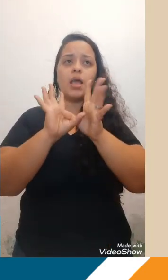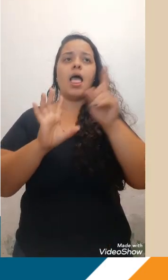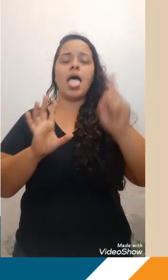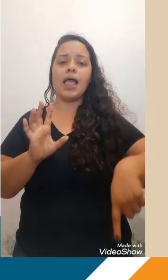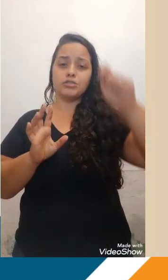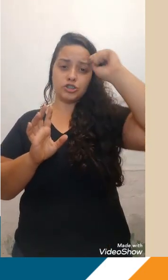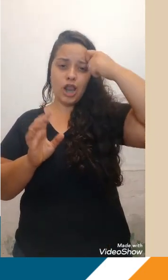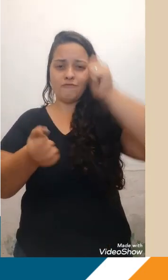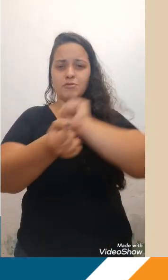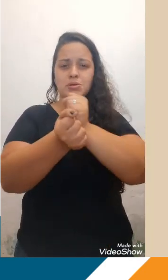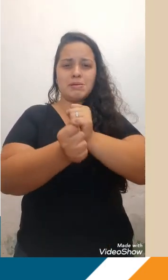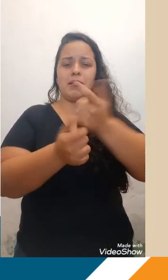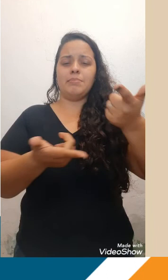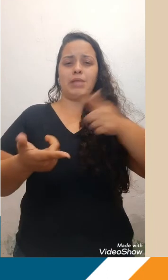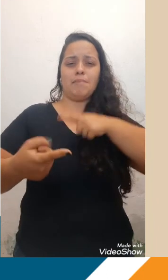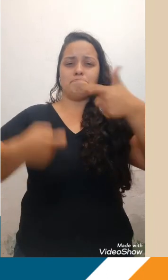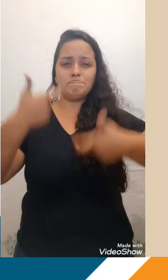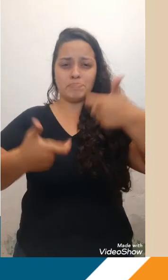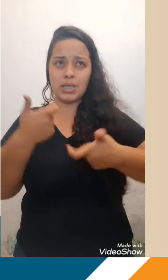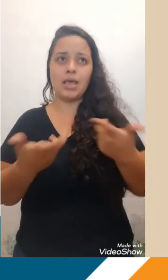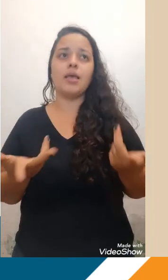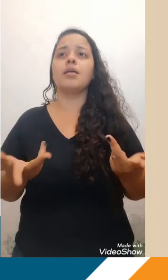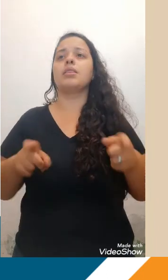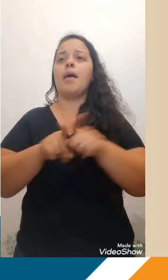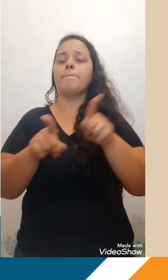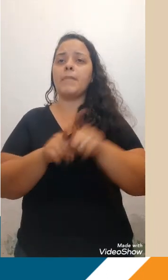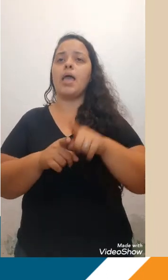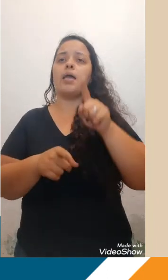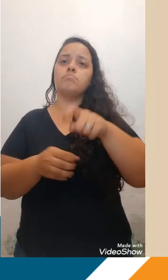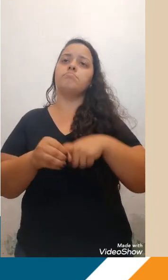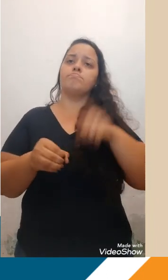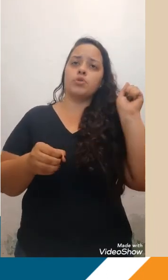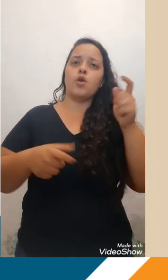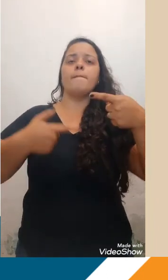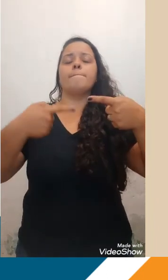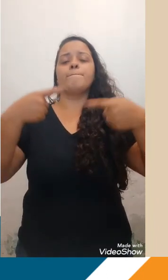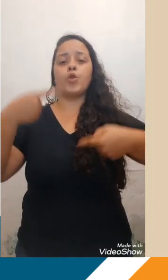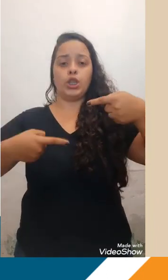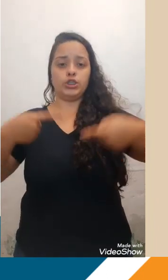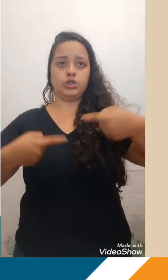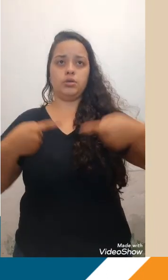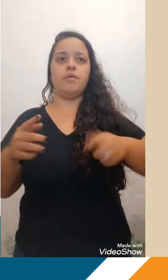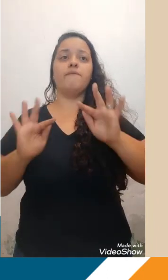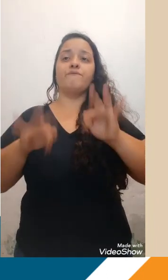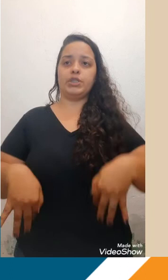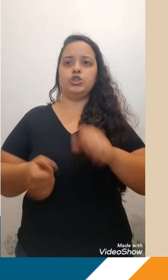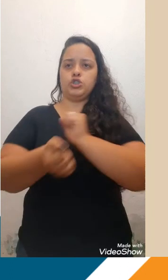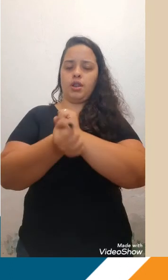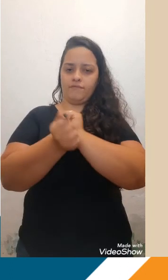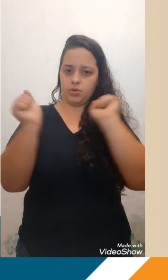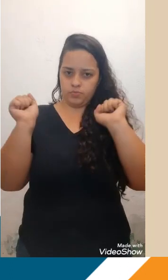rebeliões de escravos e que a emancipação política, como já dissemos anteriormente, também acarretou com o fim da